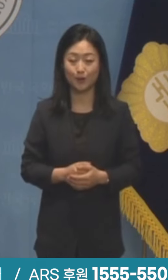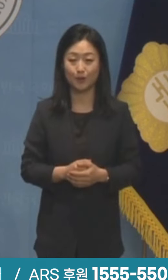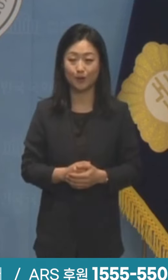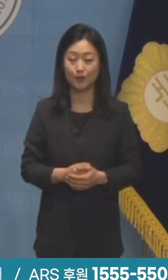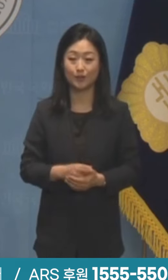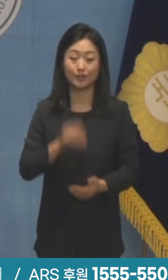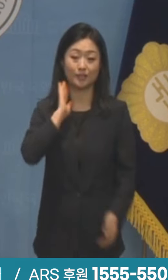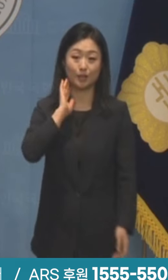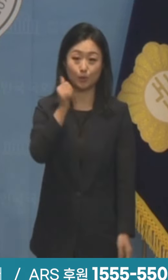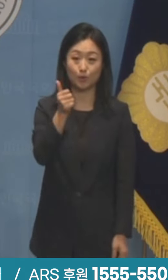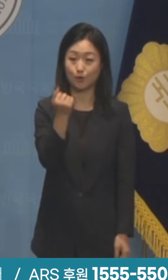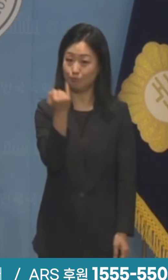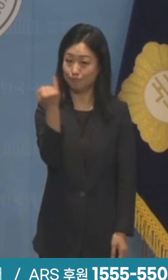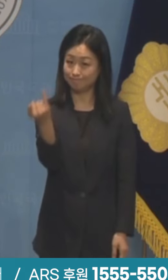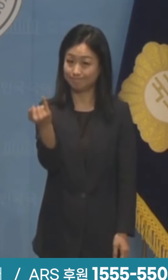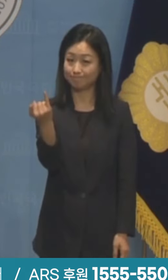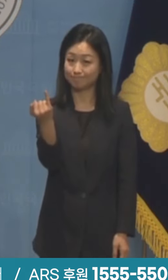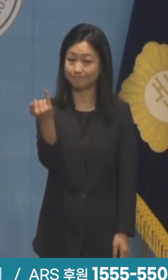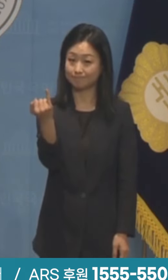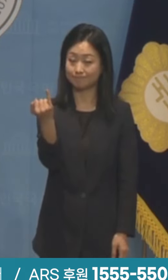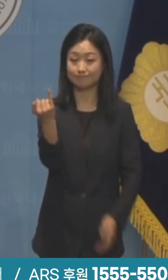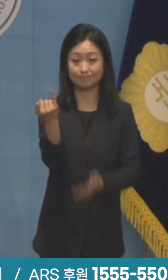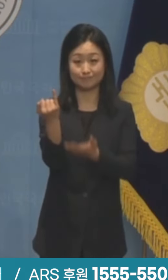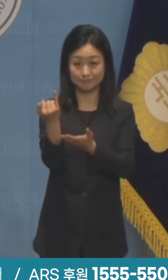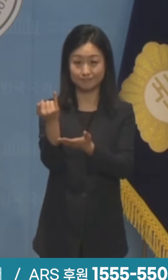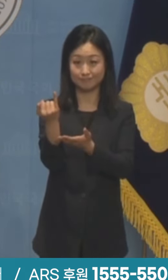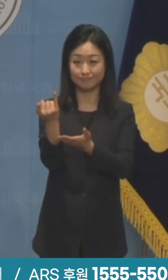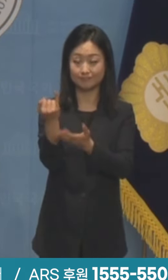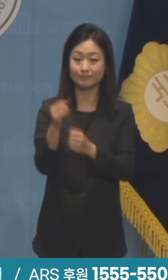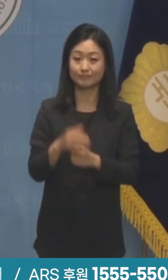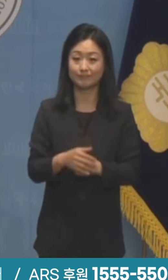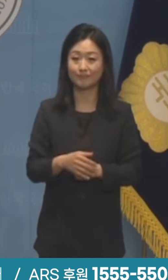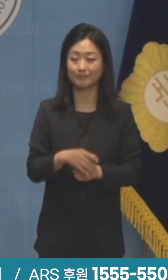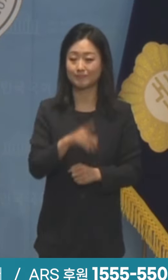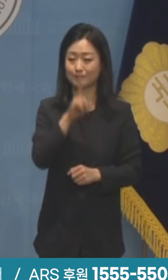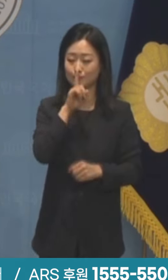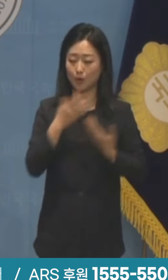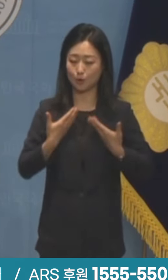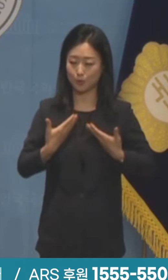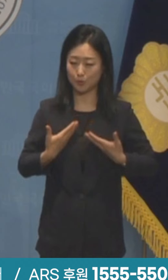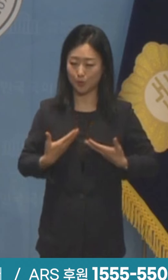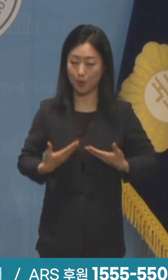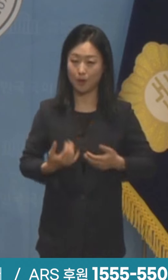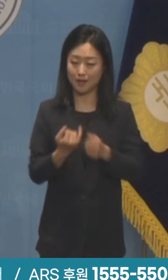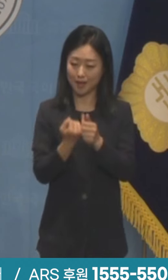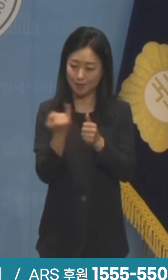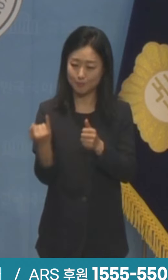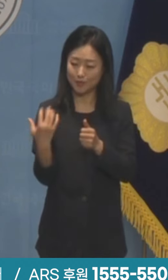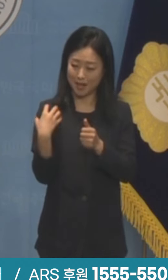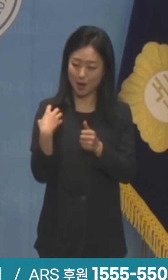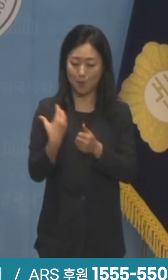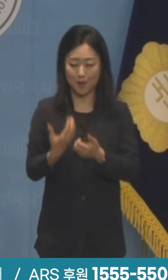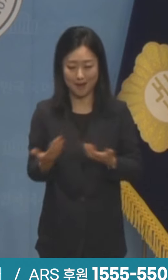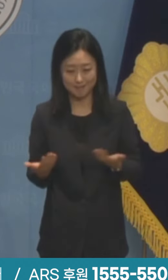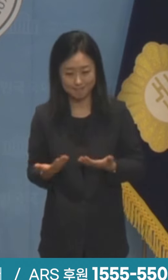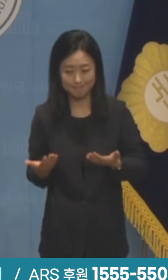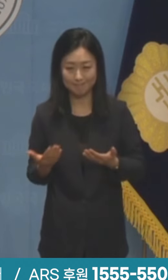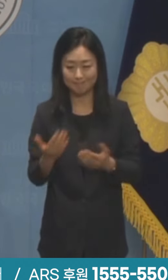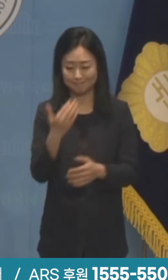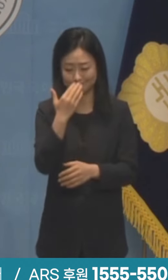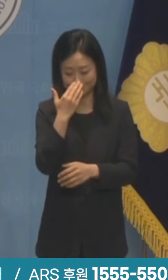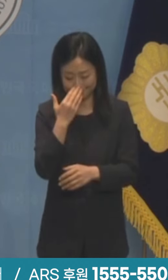윤석 대통령의 배후자 김건희 씨가 조용히 아내의 역할에만 충실하겠다 고개를 숙였을